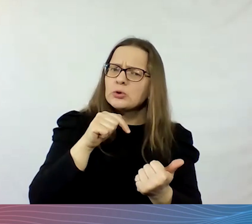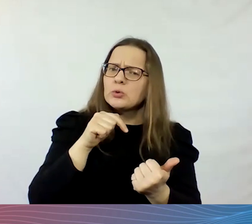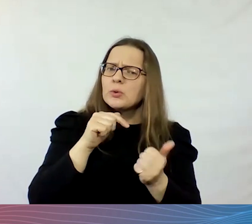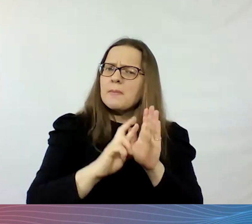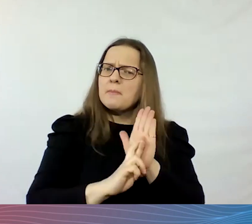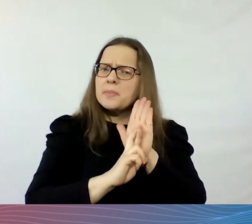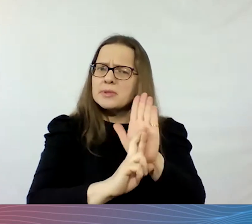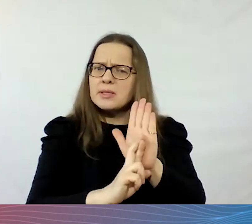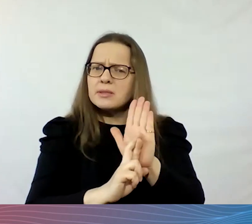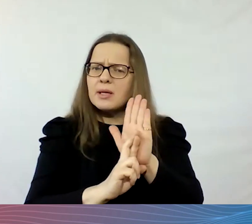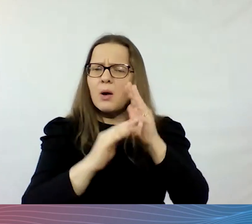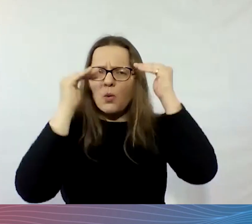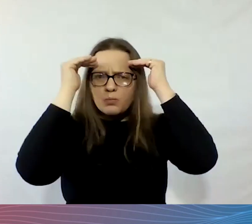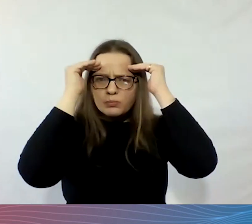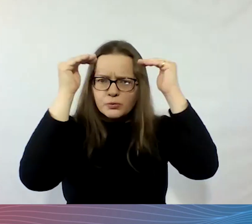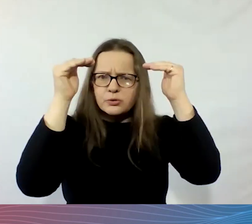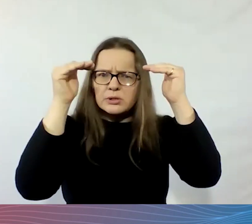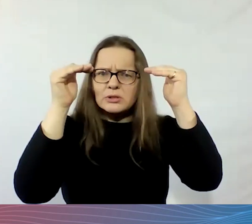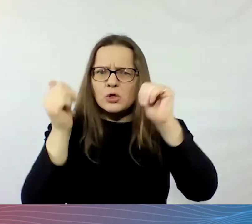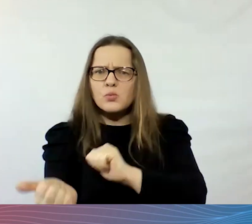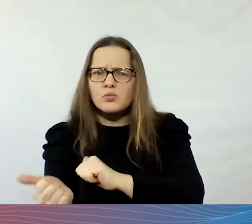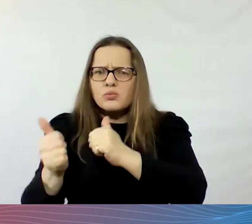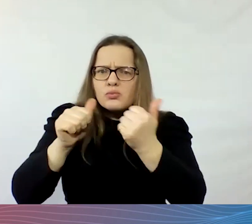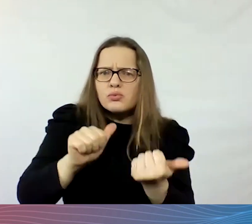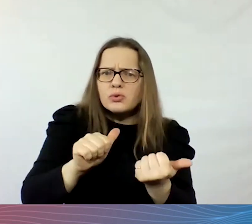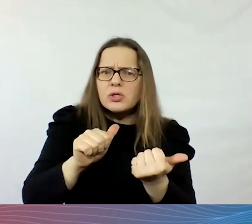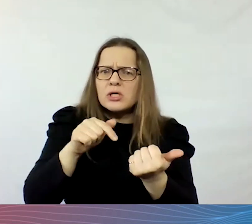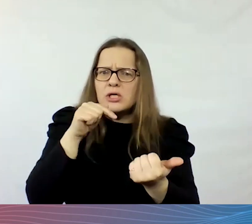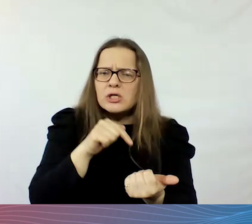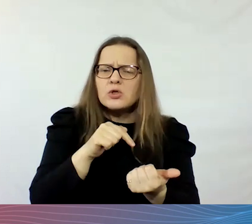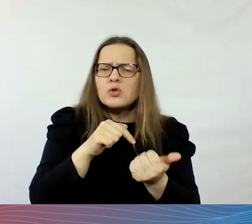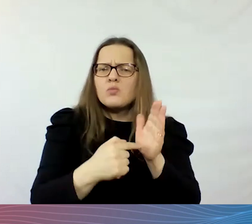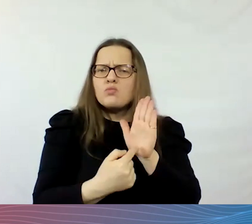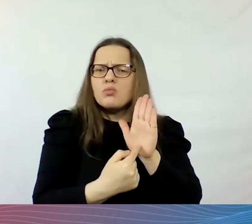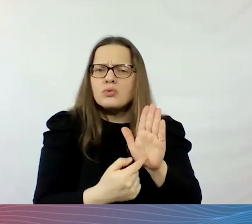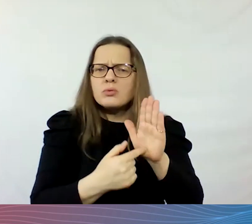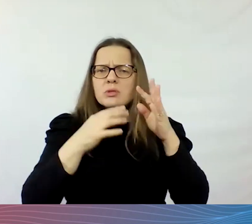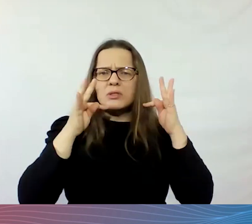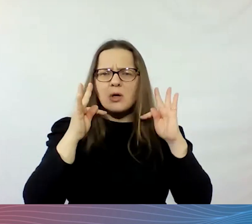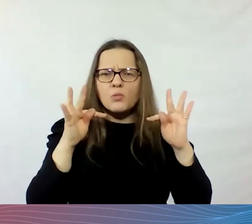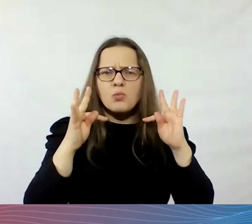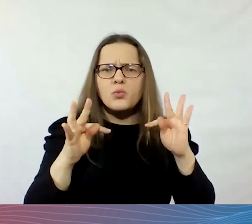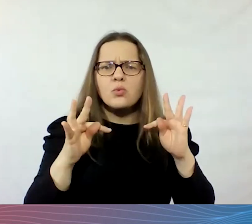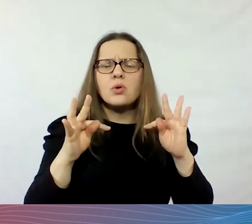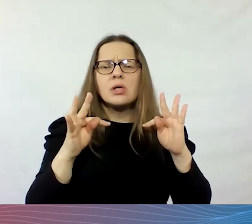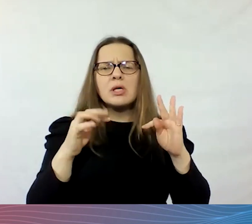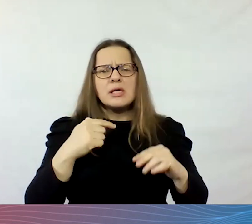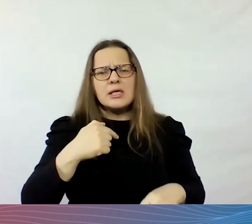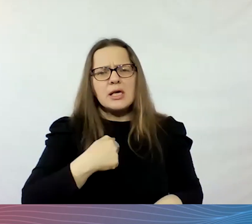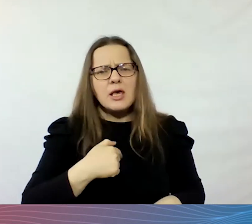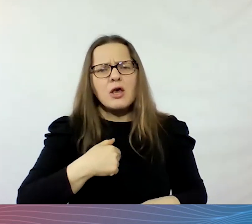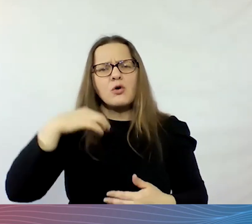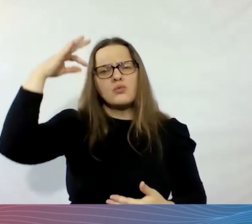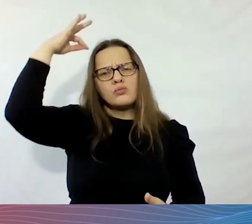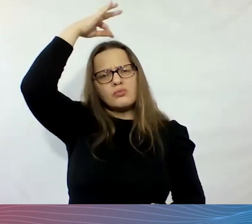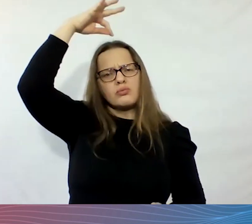é confirmar e dar testemunho de que no dia em que você creu, você foi batizado pelo Espírito Santo para dentro